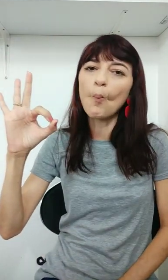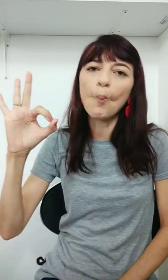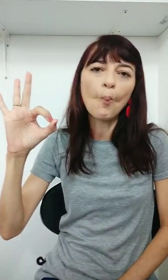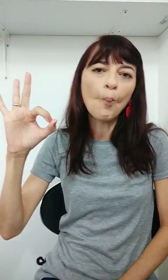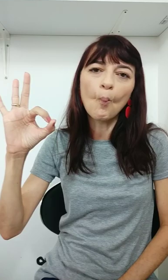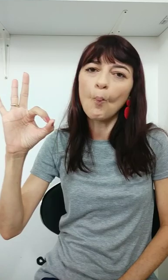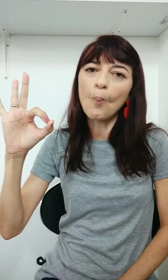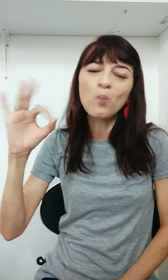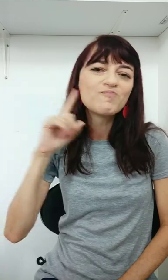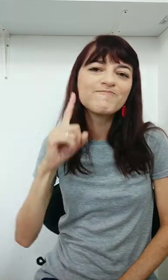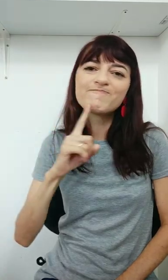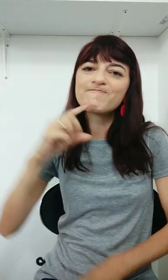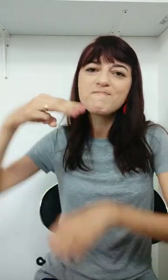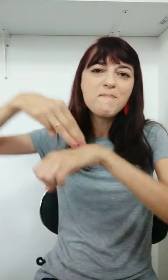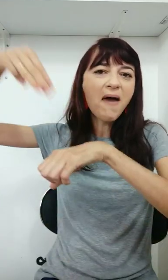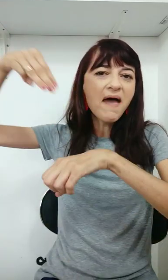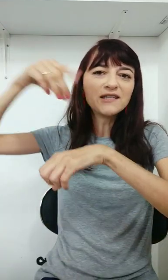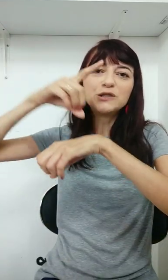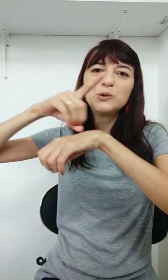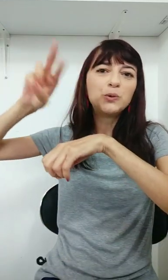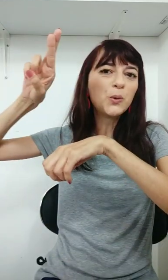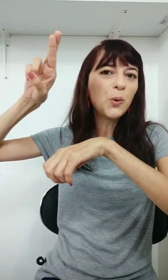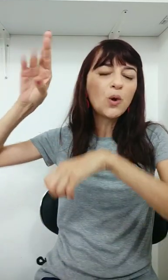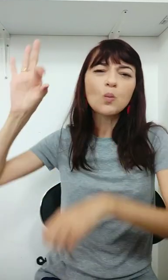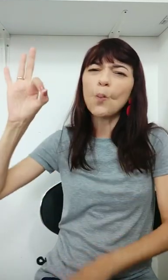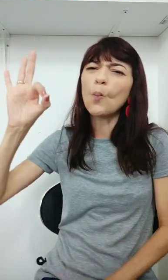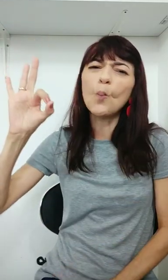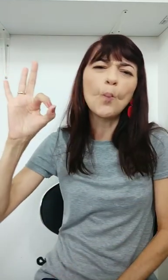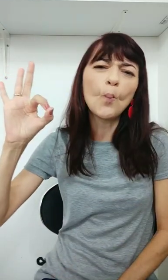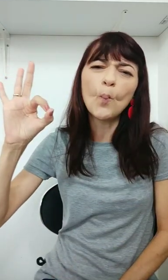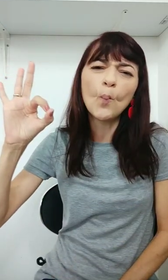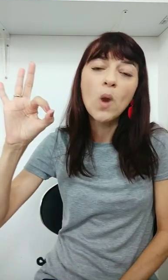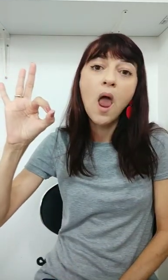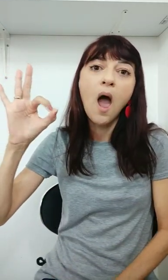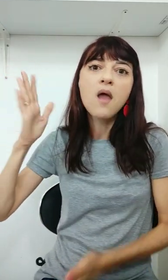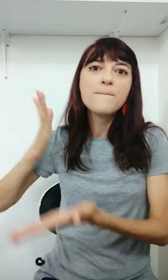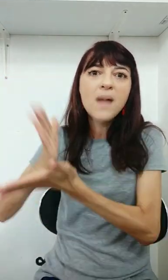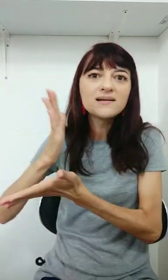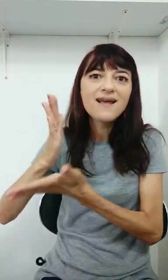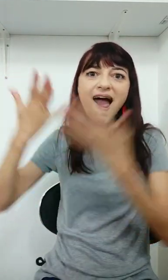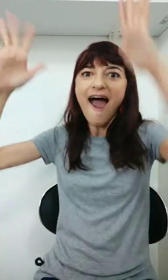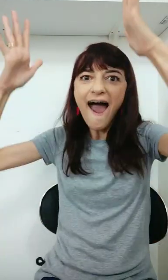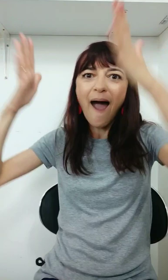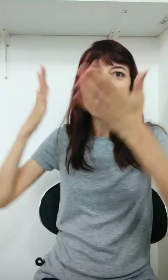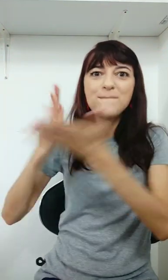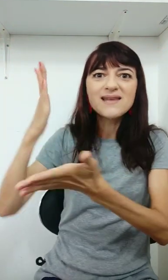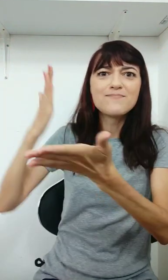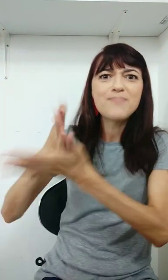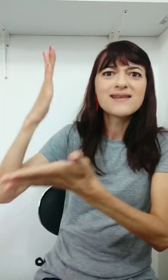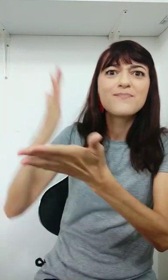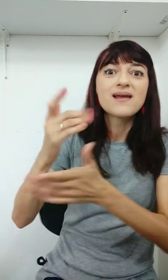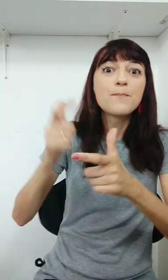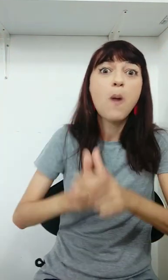nosso espaço nas universidades, conquistar os nossos espaços, por exemplo, nas graduações, nas pós-graduações,